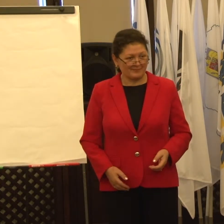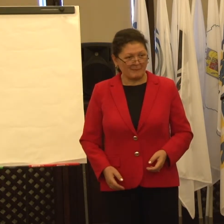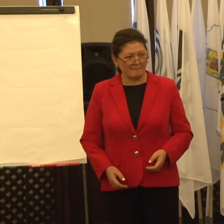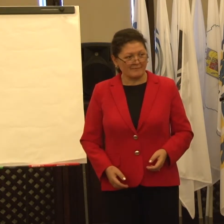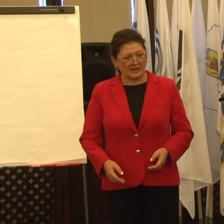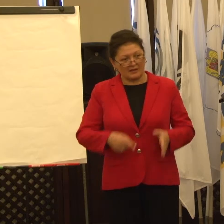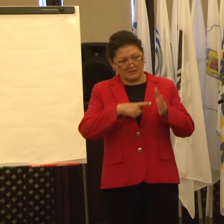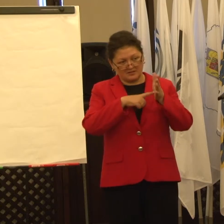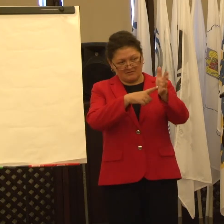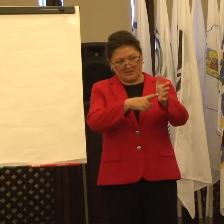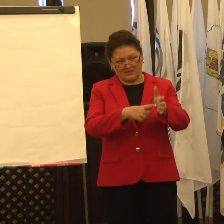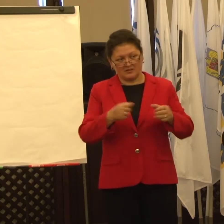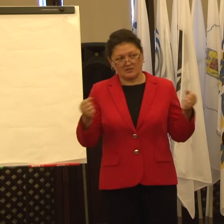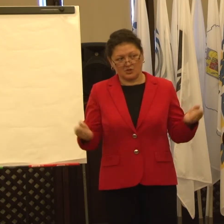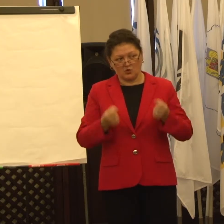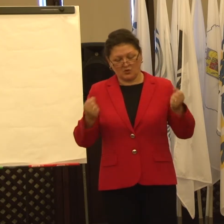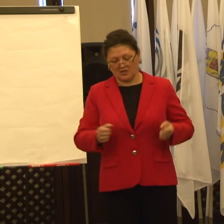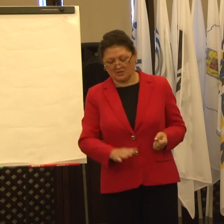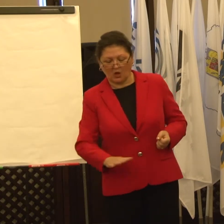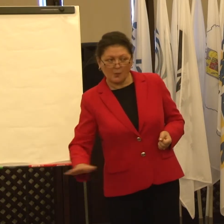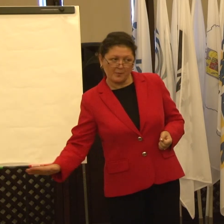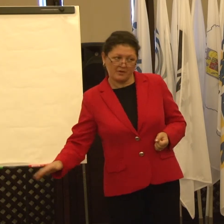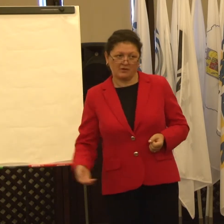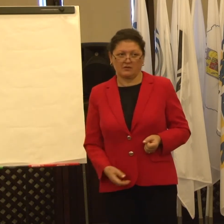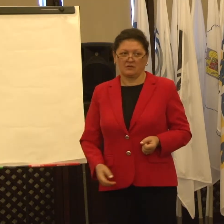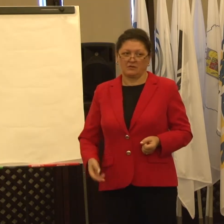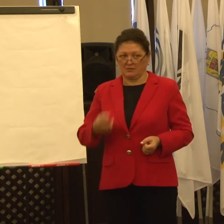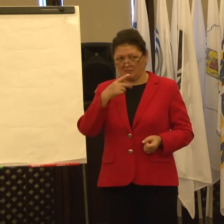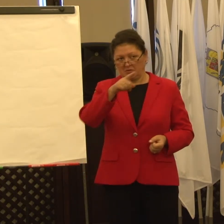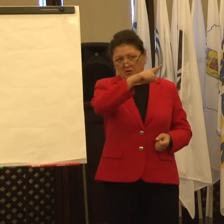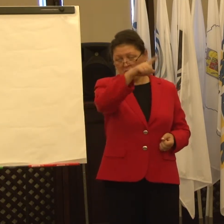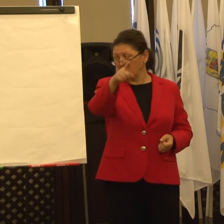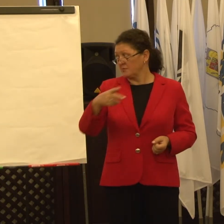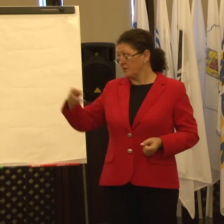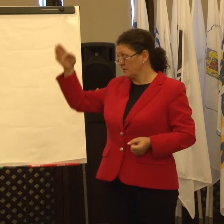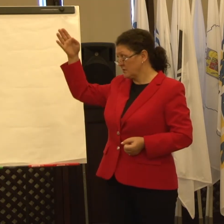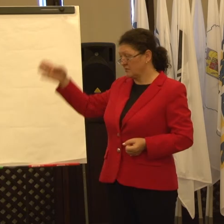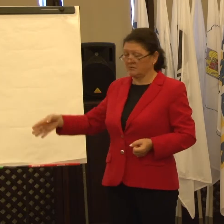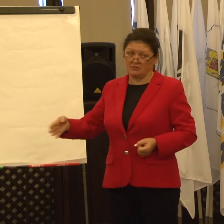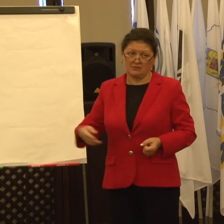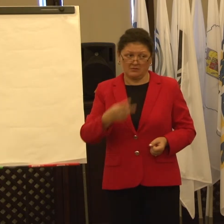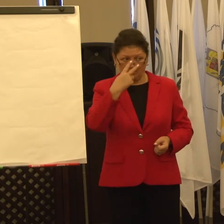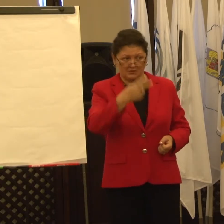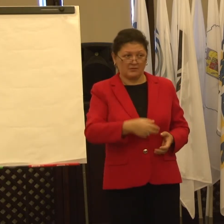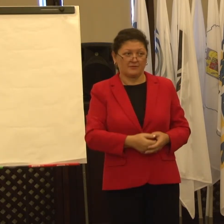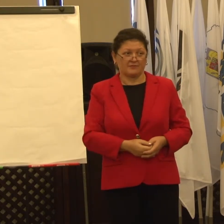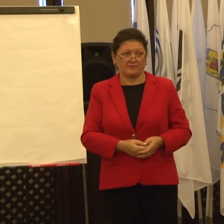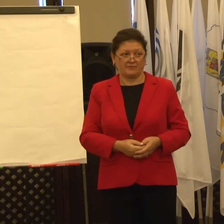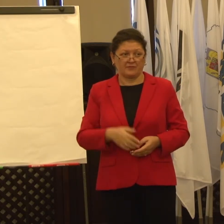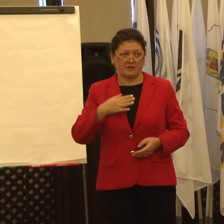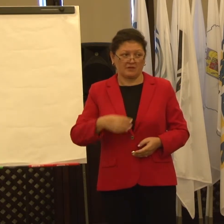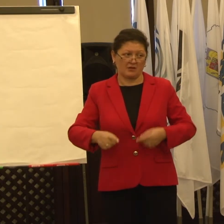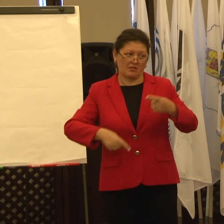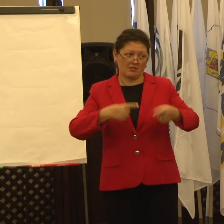pregătim pentru a fi integrați în școală și așa mai departe, în grădință și în școală, și că ne dorim să